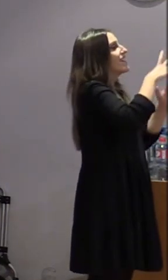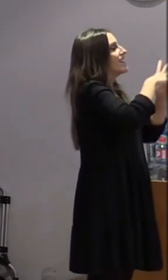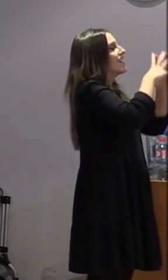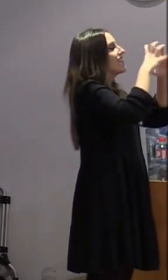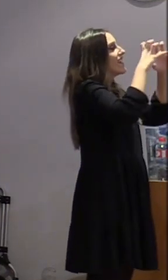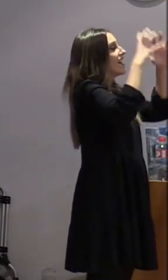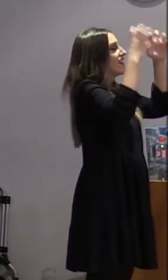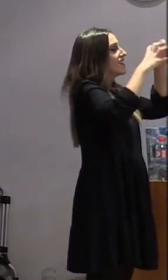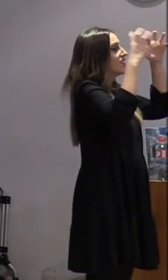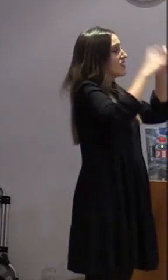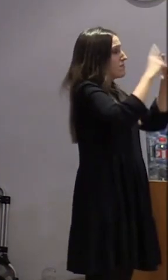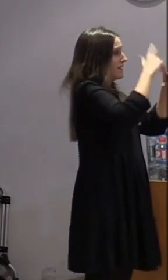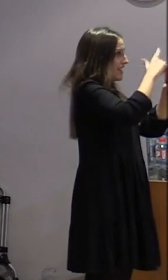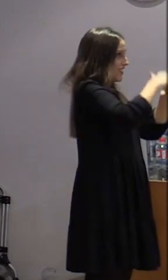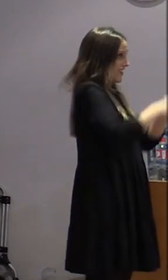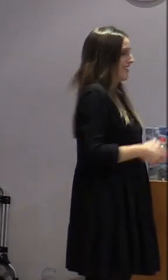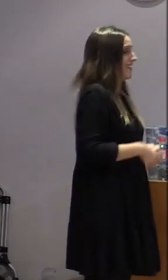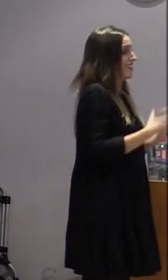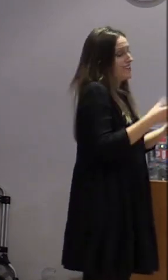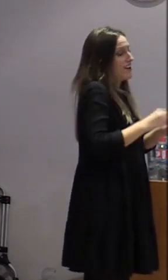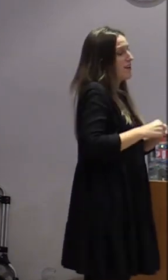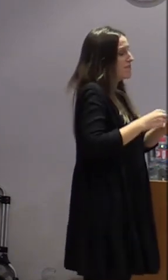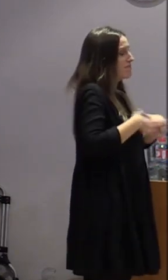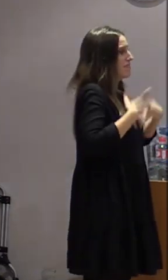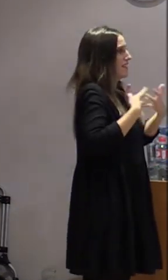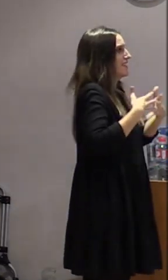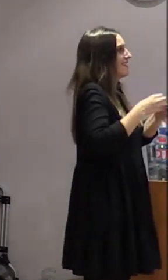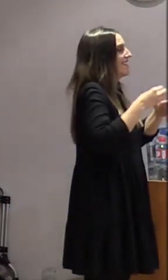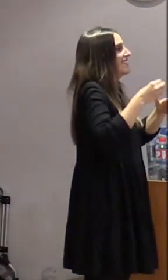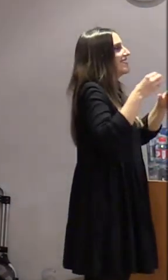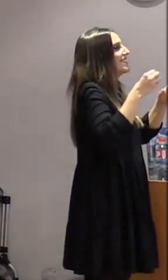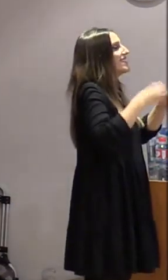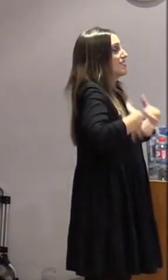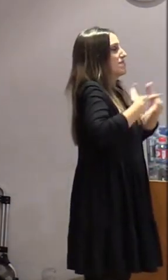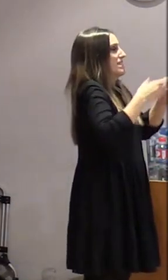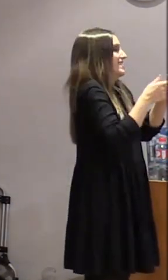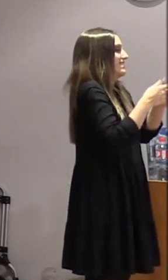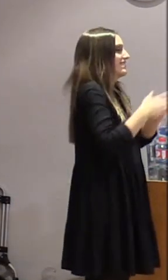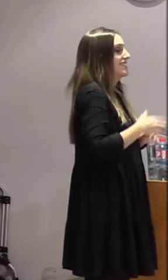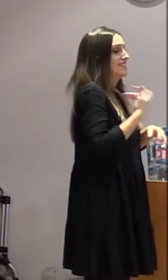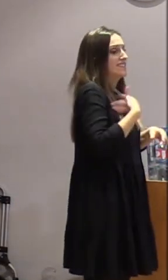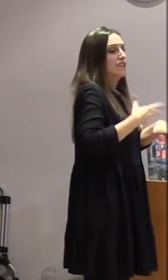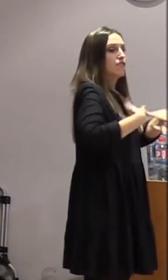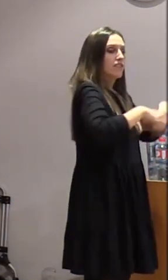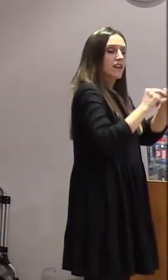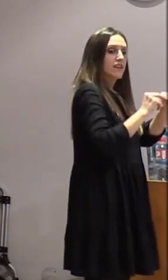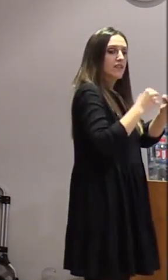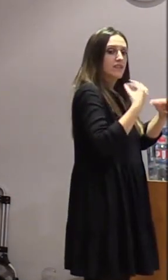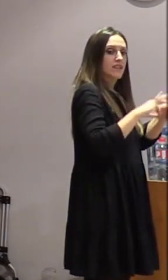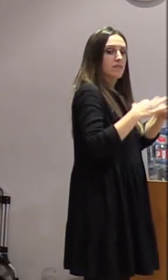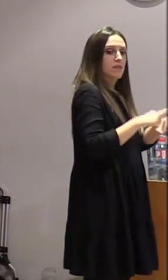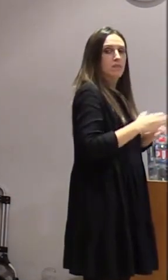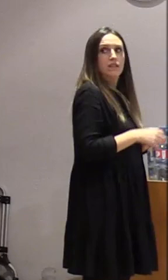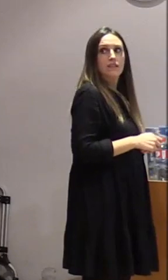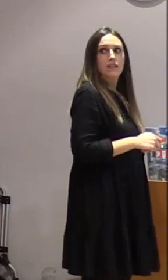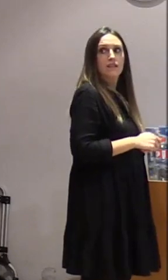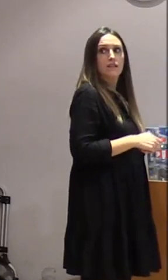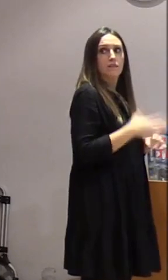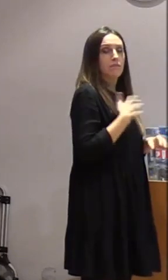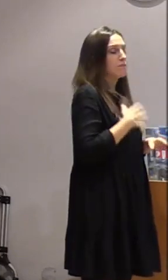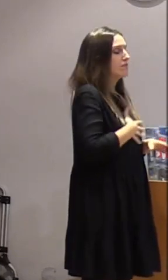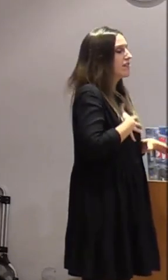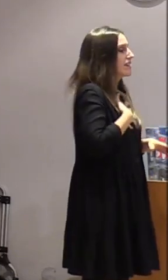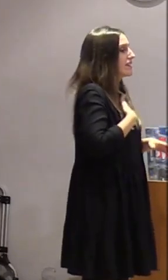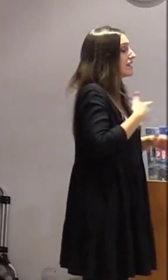pequeña sorpresa final de haber venido aquí a la charla. Y bueno, pues termino ya, simplemente me encantaría que